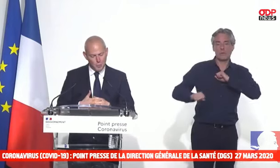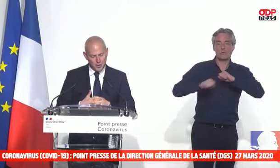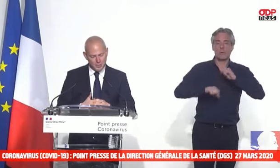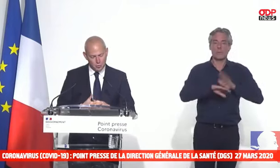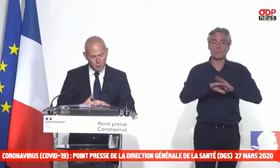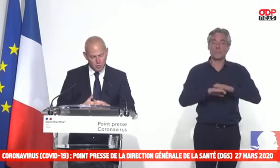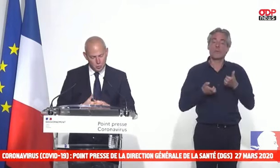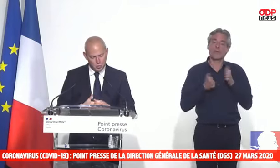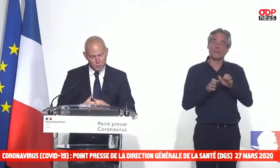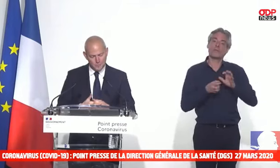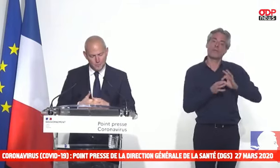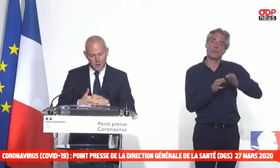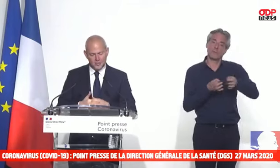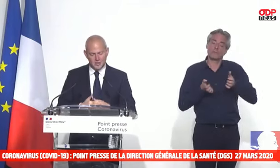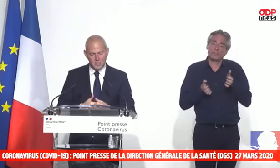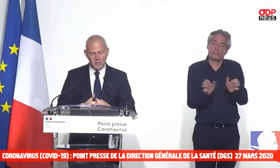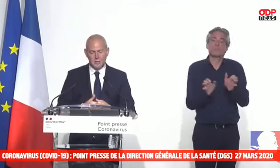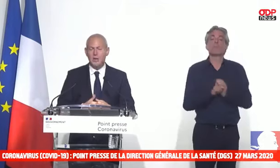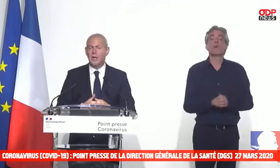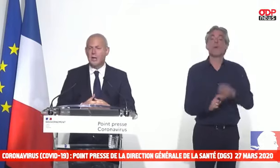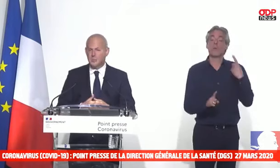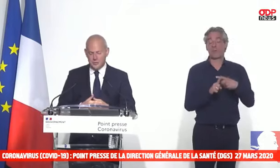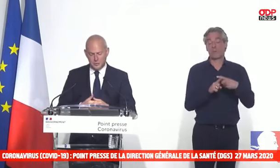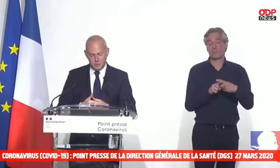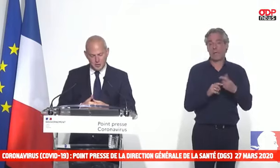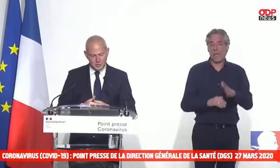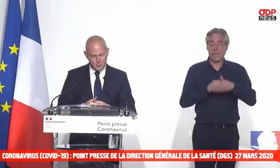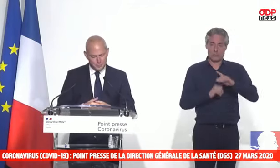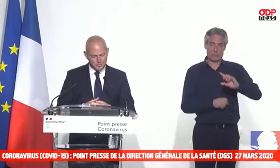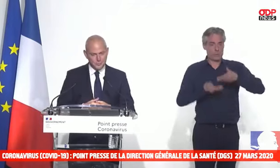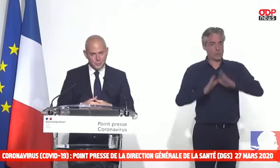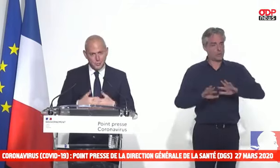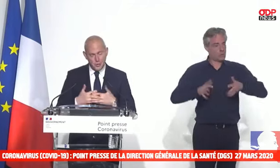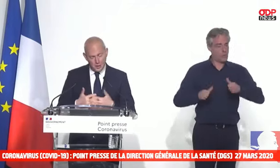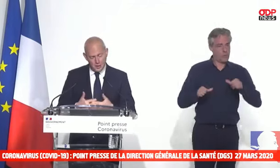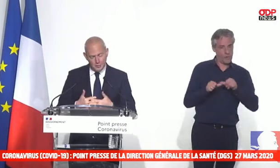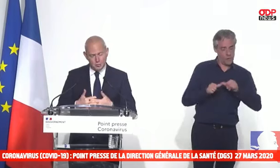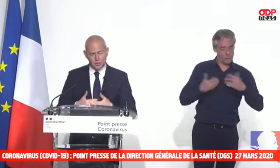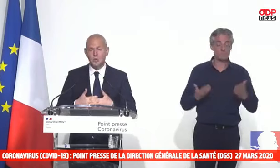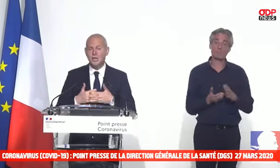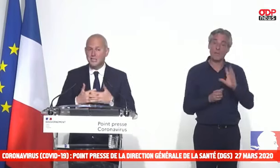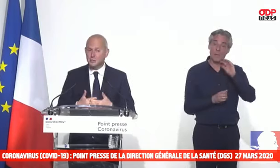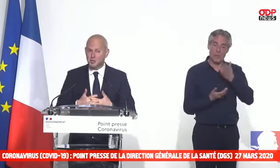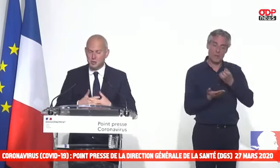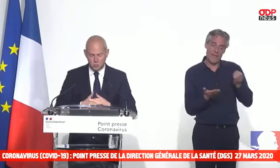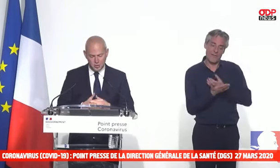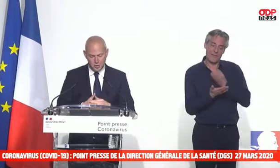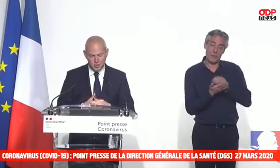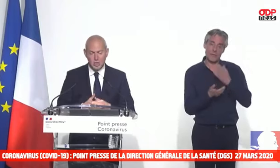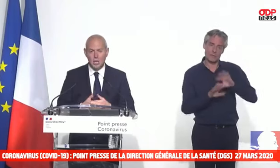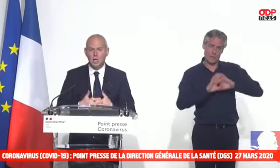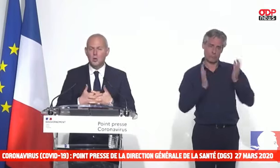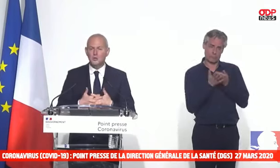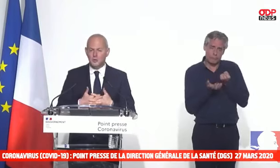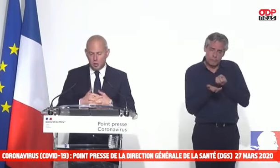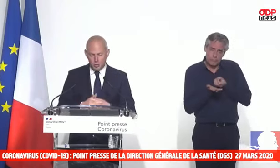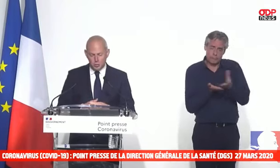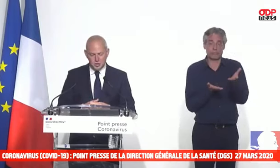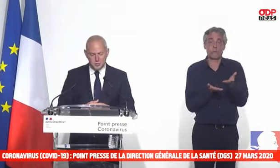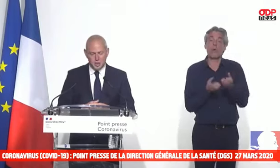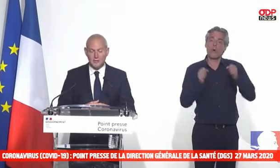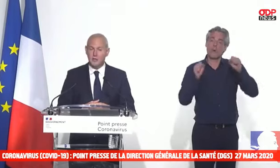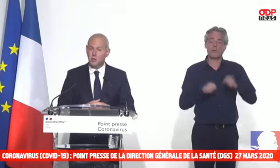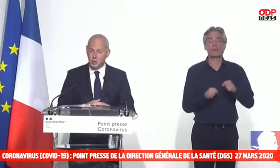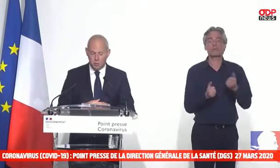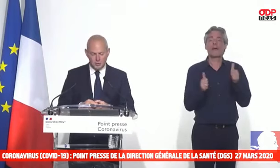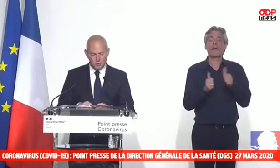contre la propagation du virus et facilite la prise de décision. La diffusion et l'exploitation de ces données ont été rendues